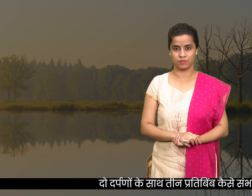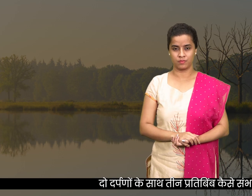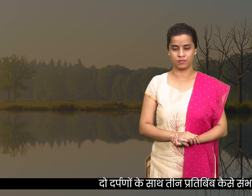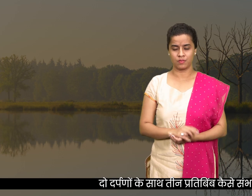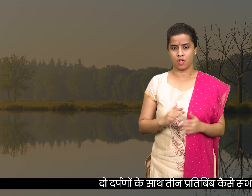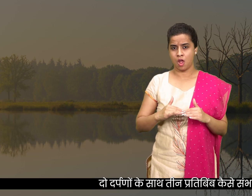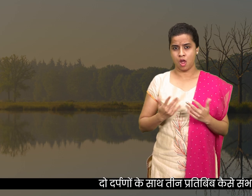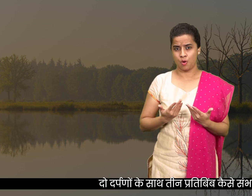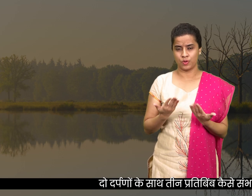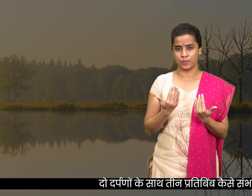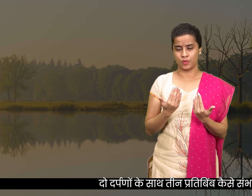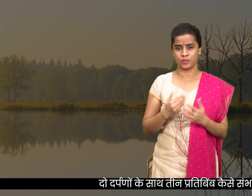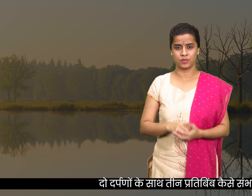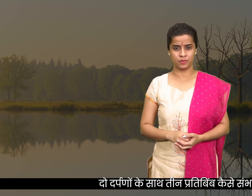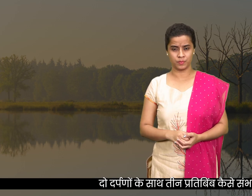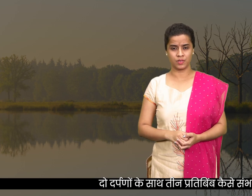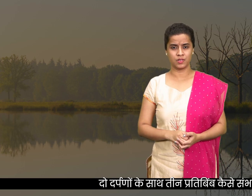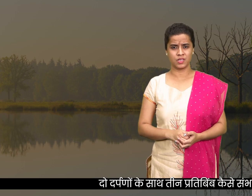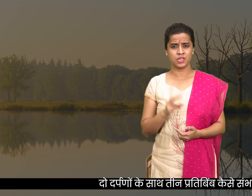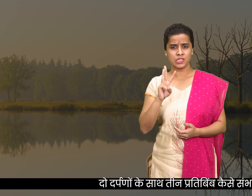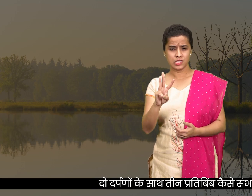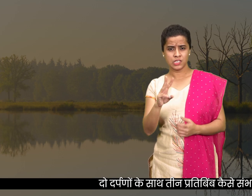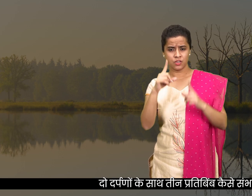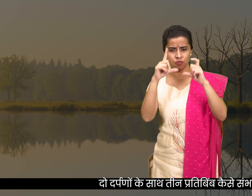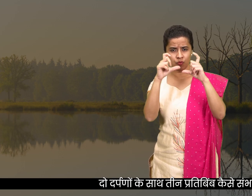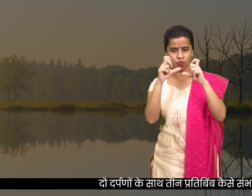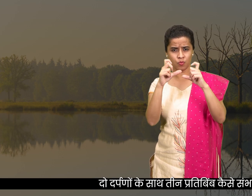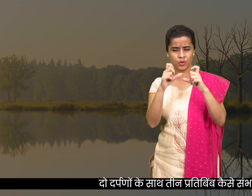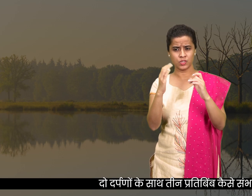2 दर्पणों के साथ 3 प्रतिबिंब कैसे संभव है?